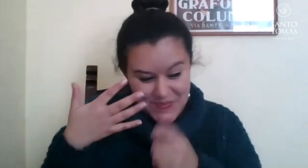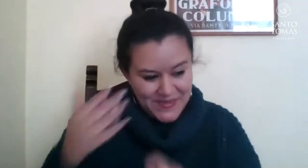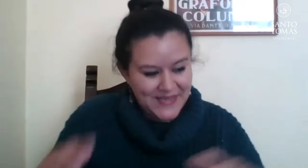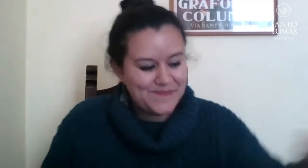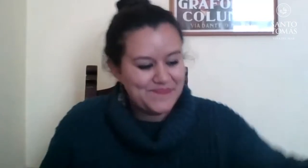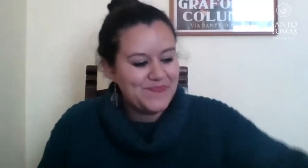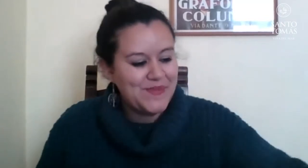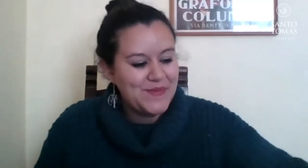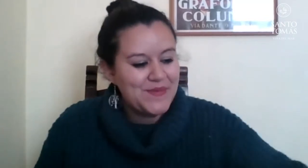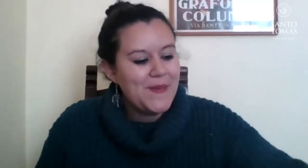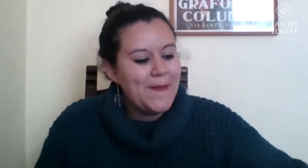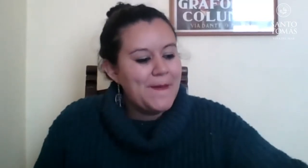evaluación.